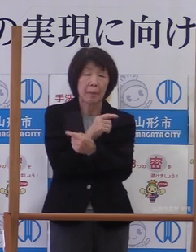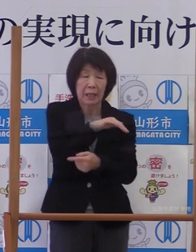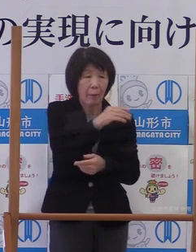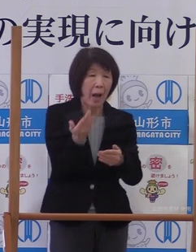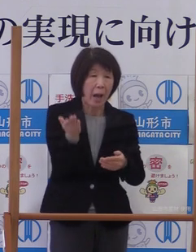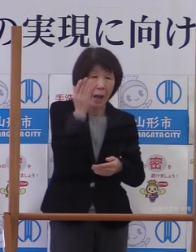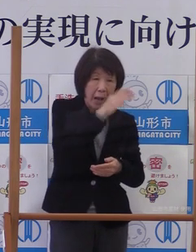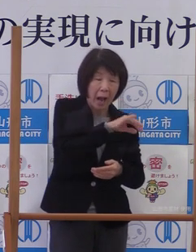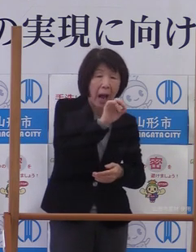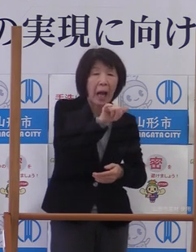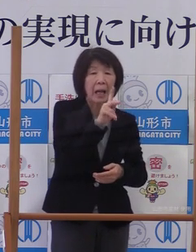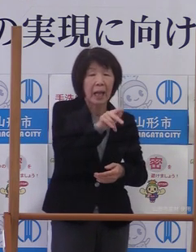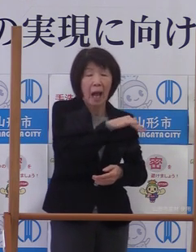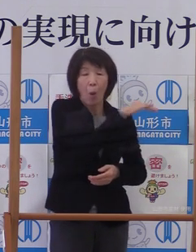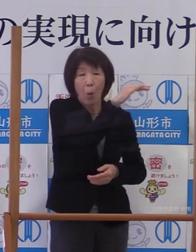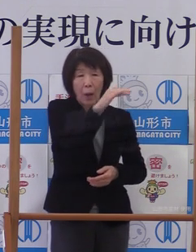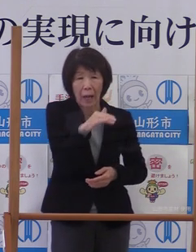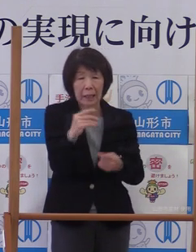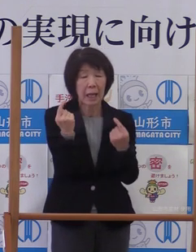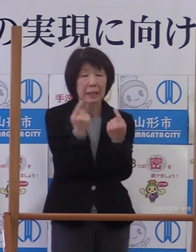公園の再整備を行います。